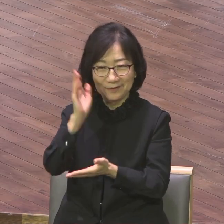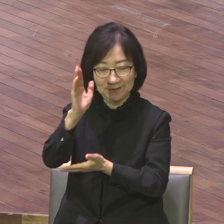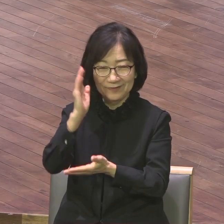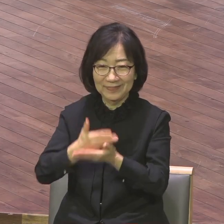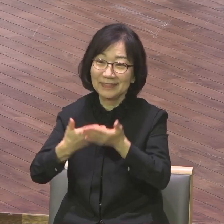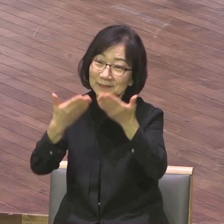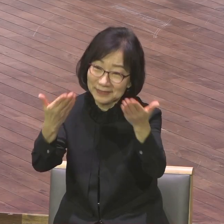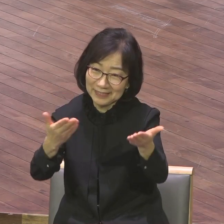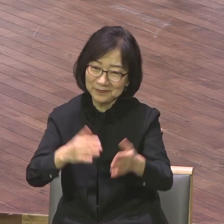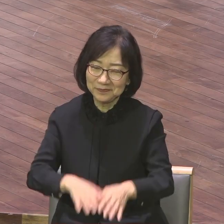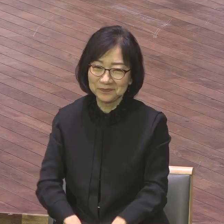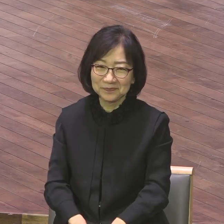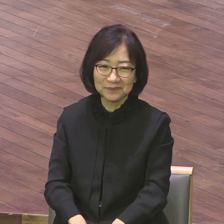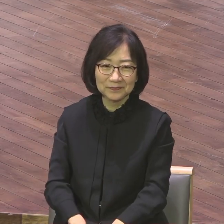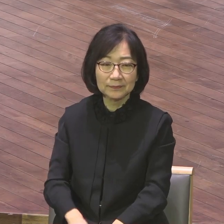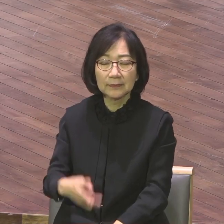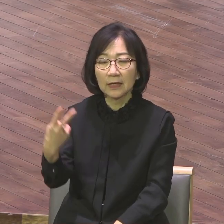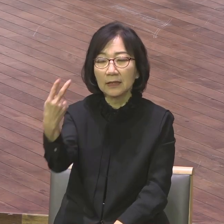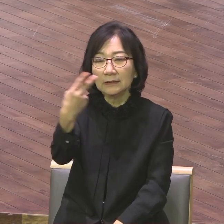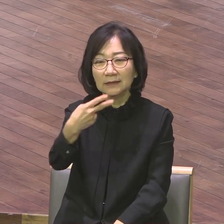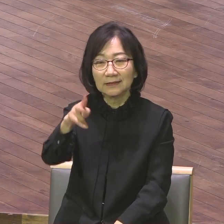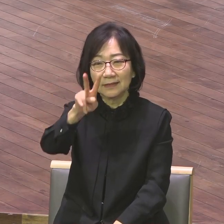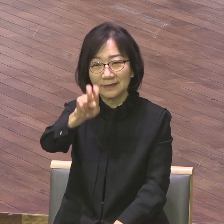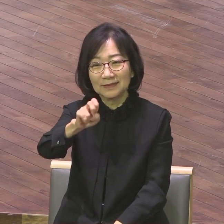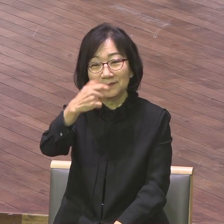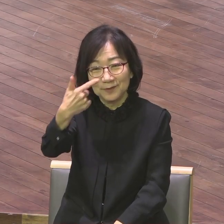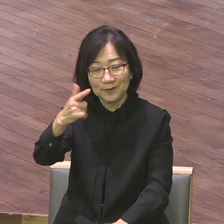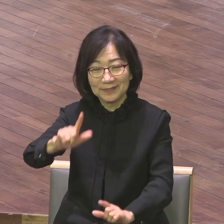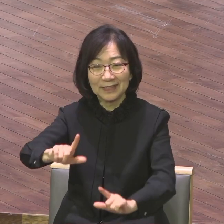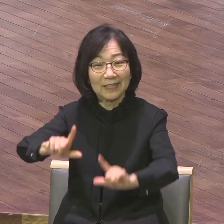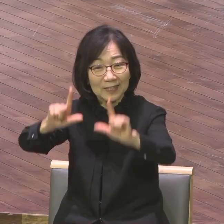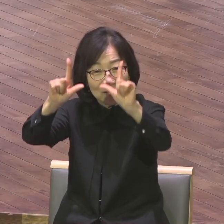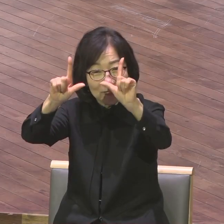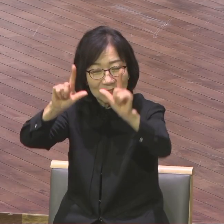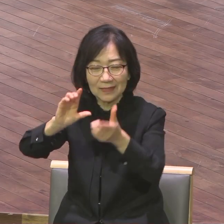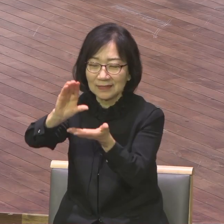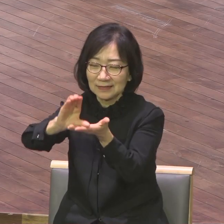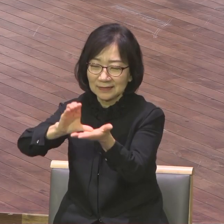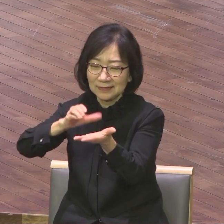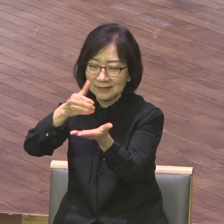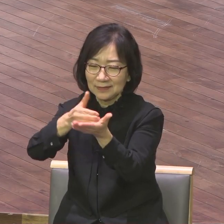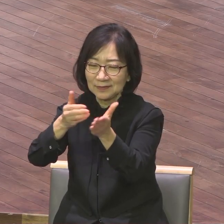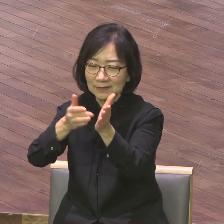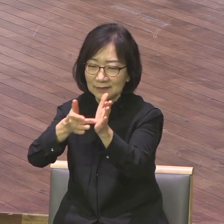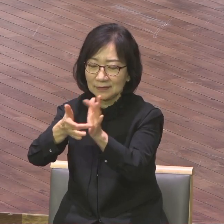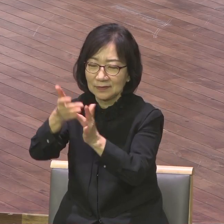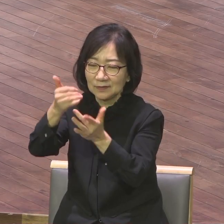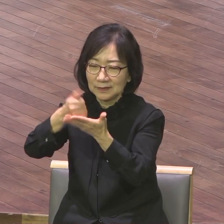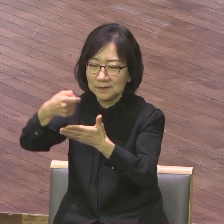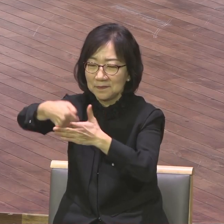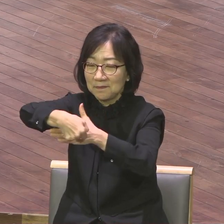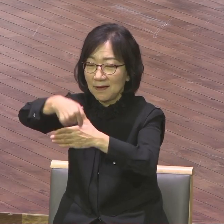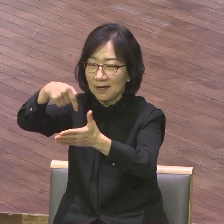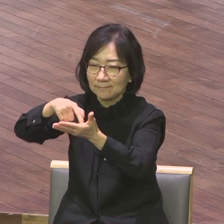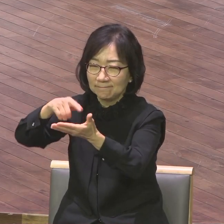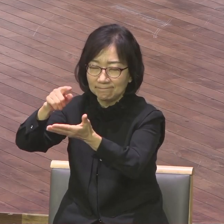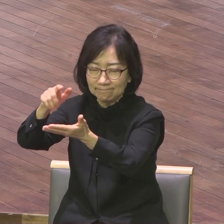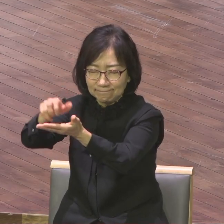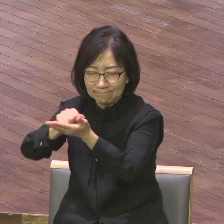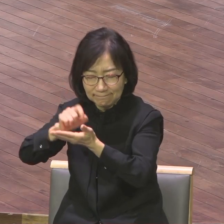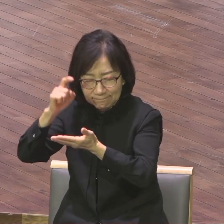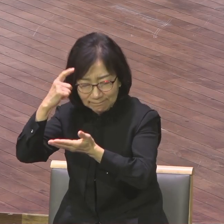주일 말씀을 통해서 우리는 2026년 그리스도 예수의 마음을 품으라 라고